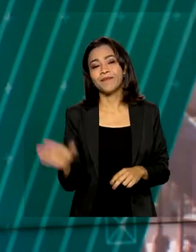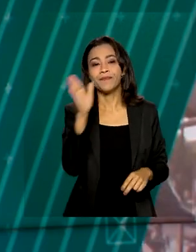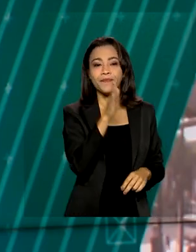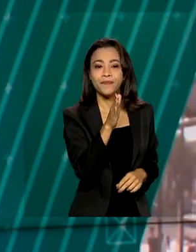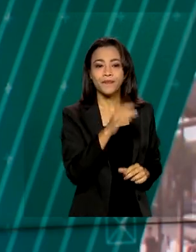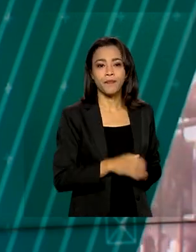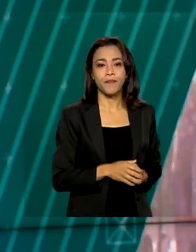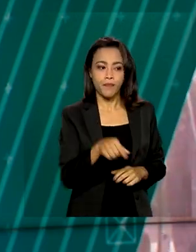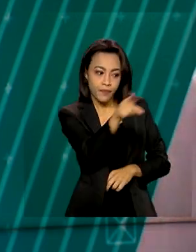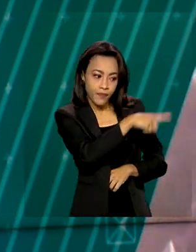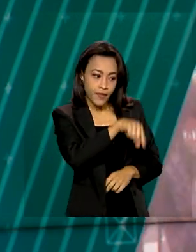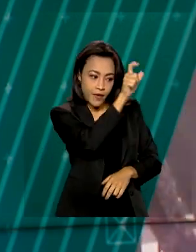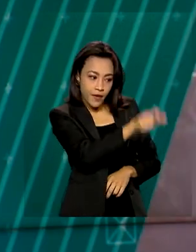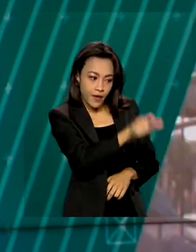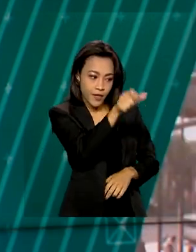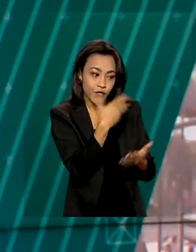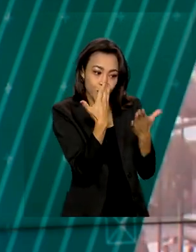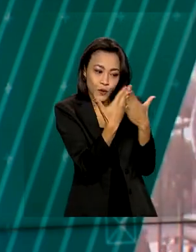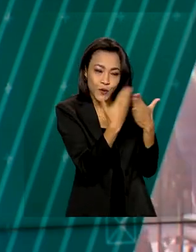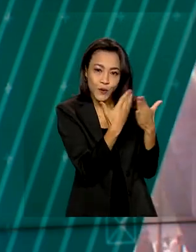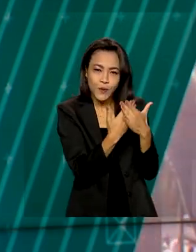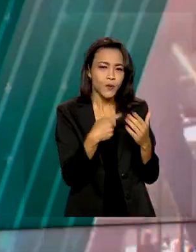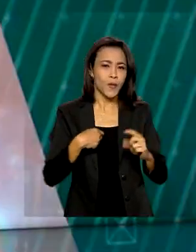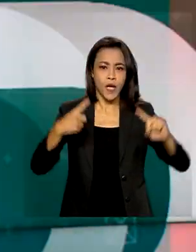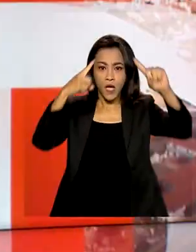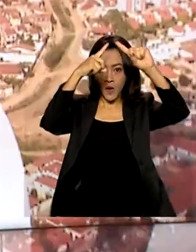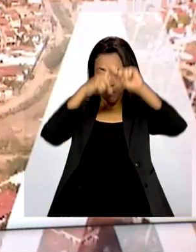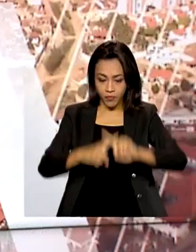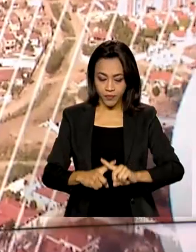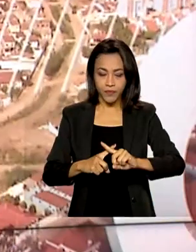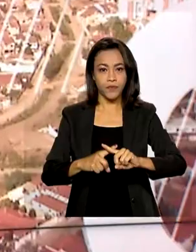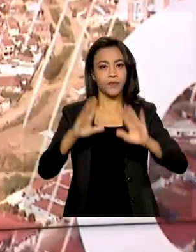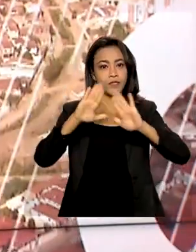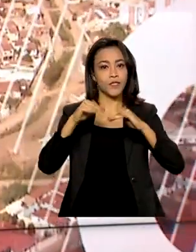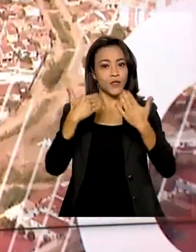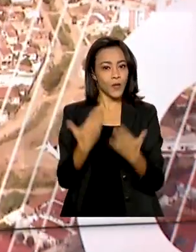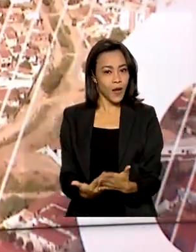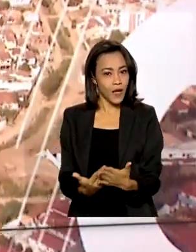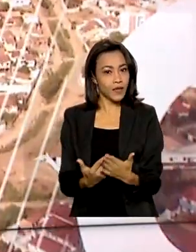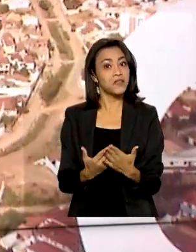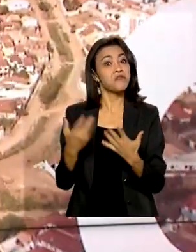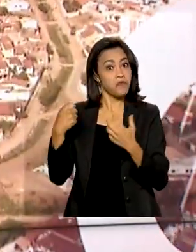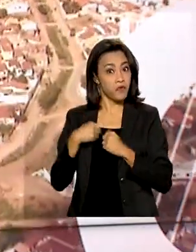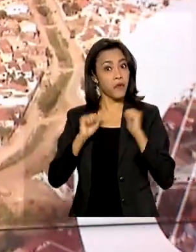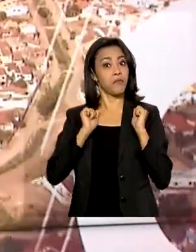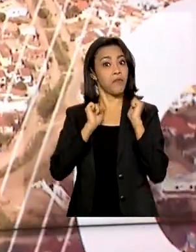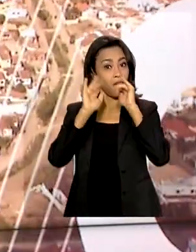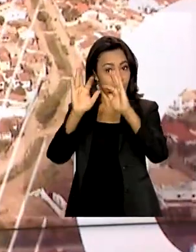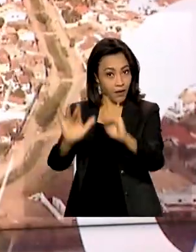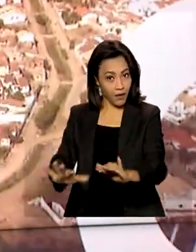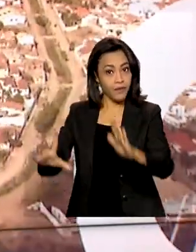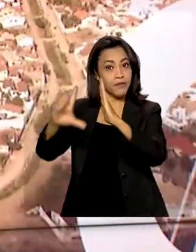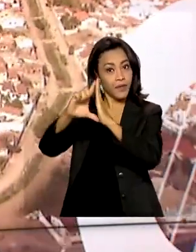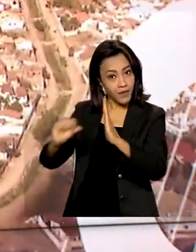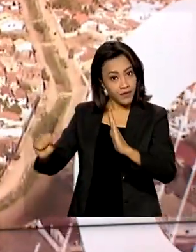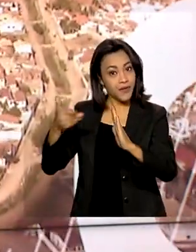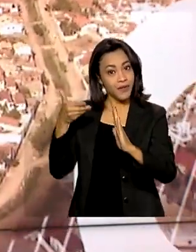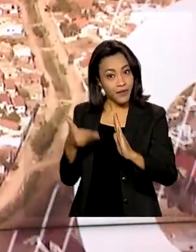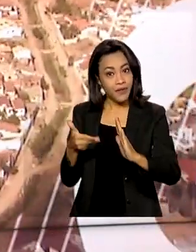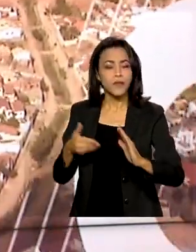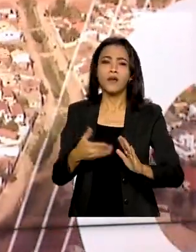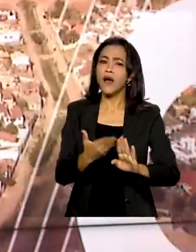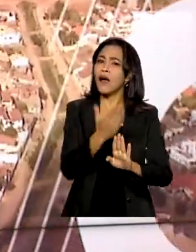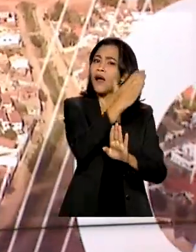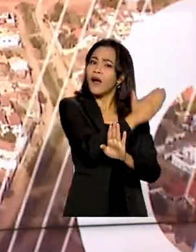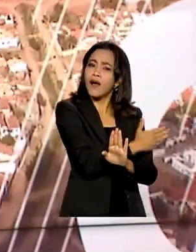Estudantes que disputaram as chamadas Olimpíadas Escolares foram recebidos no Palácio do Planalto. A competição